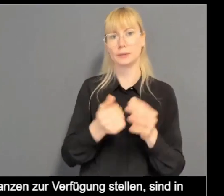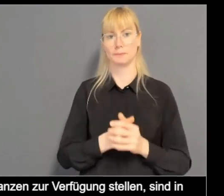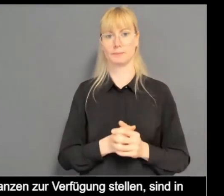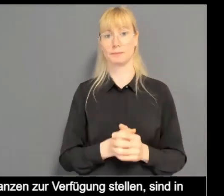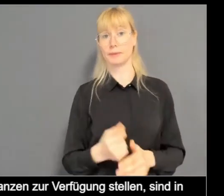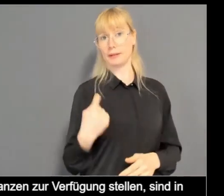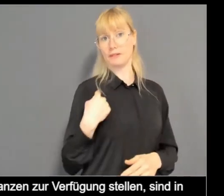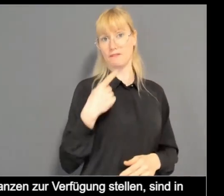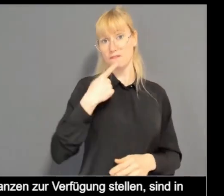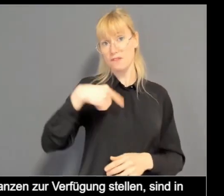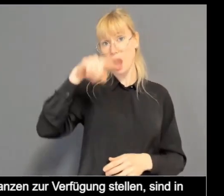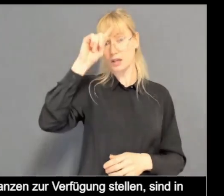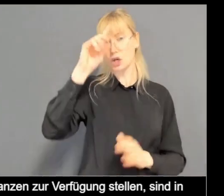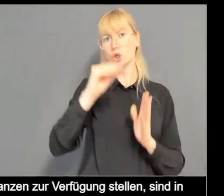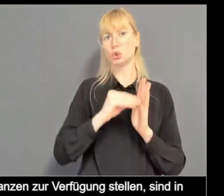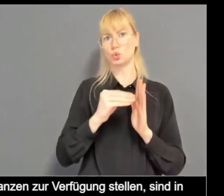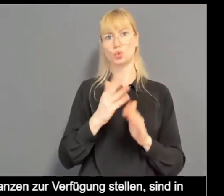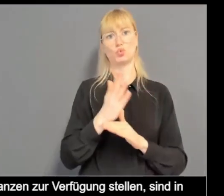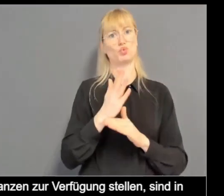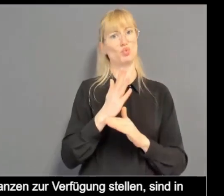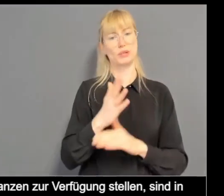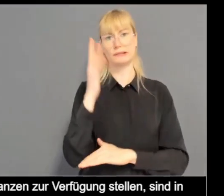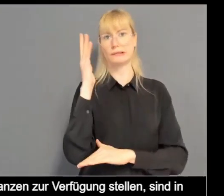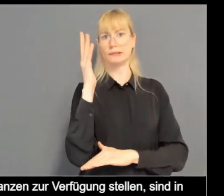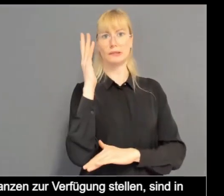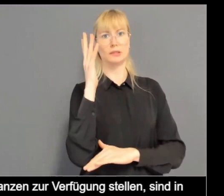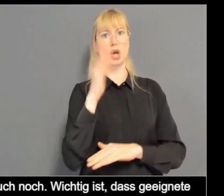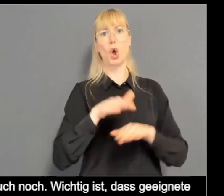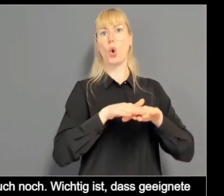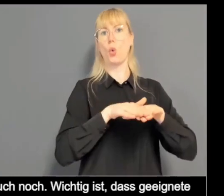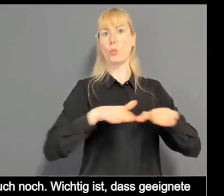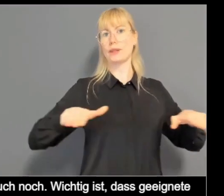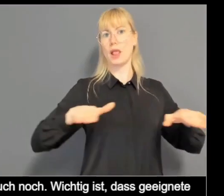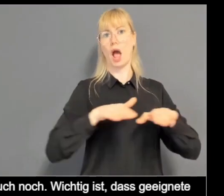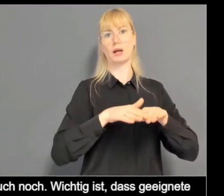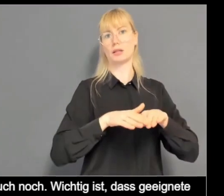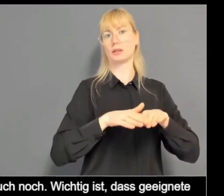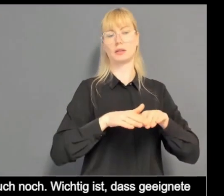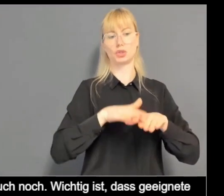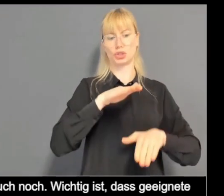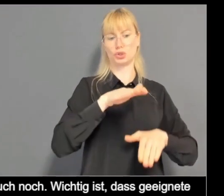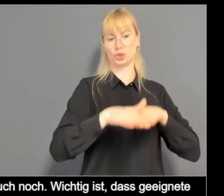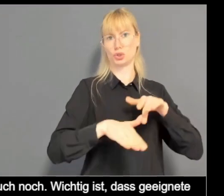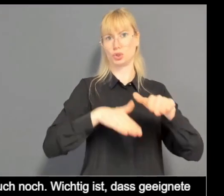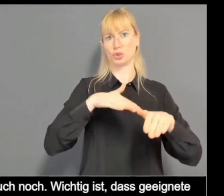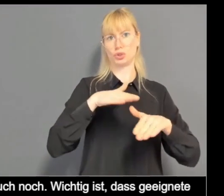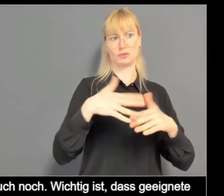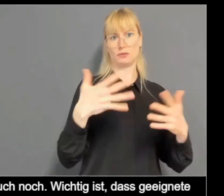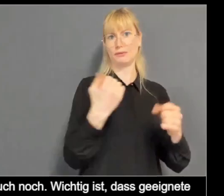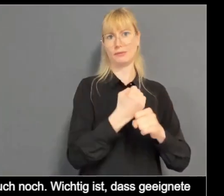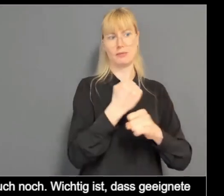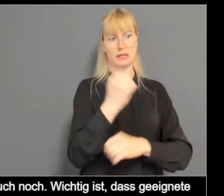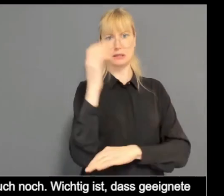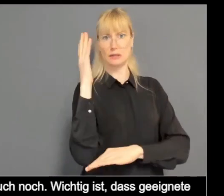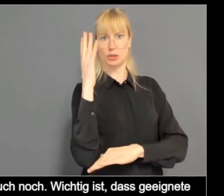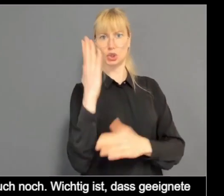Organisation entsprechend mit übernimmt. Wir haben die Schulen am letzten Freitag über die Grundlagen informiert und werden morgen noch